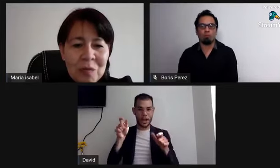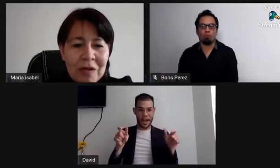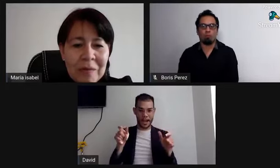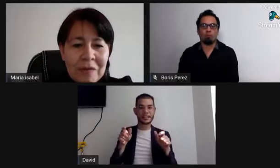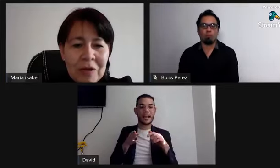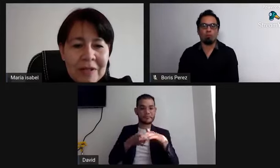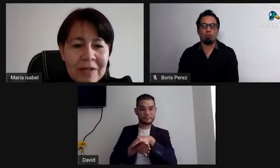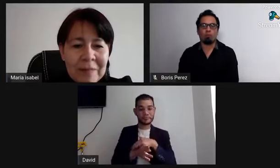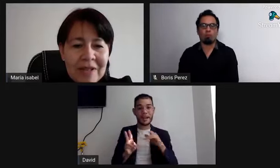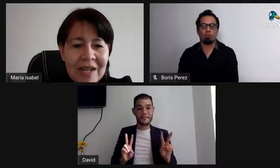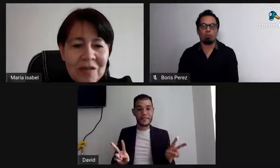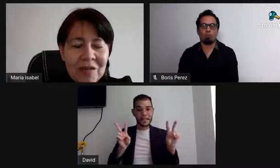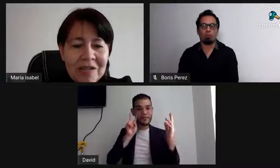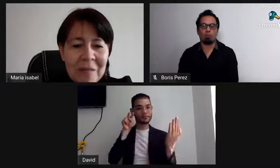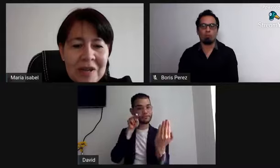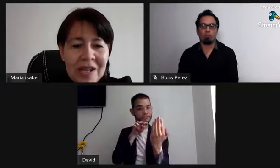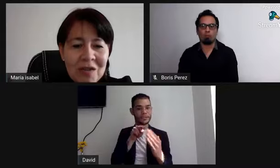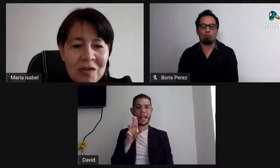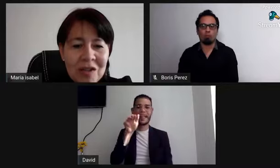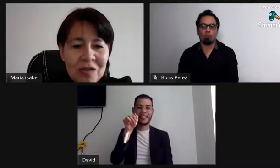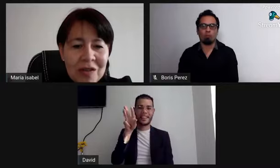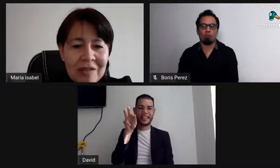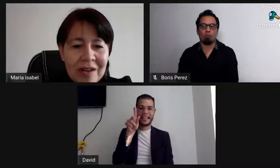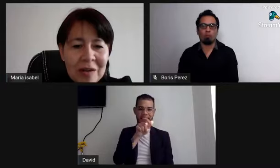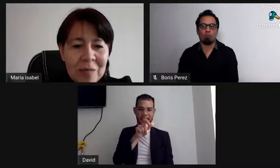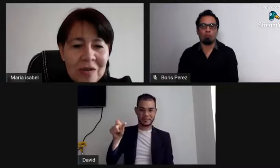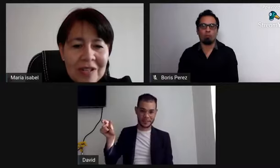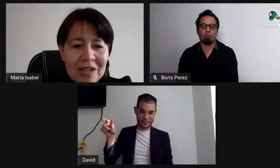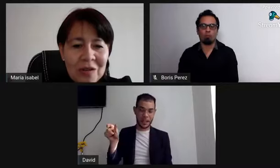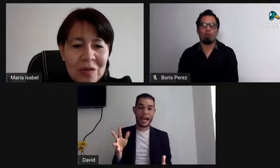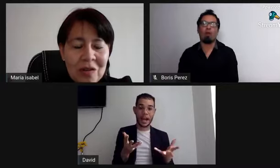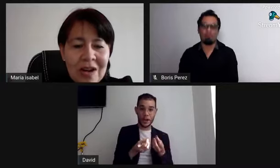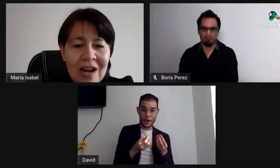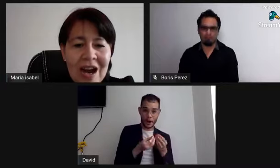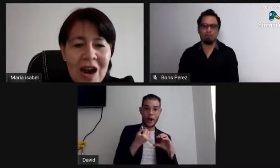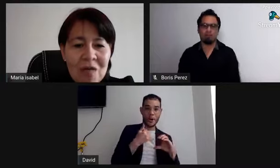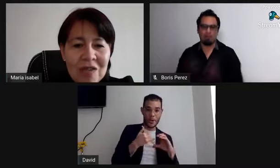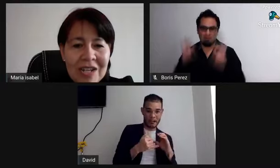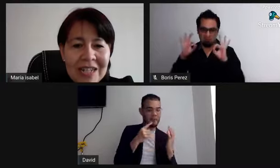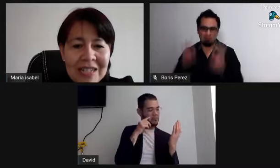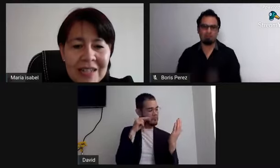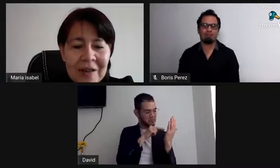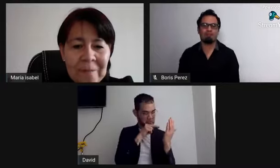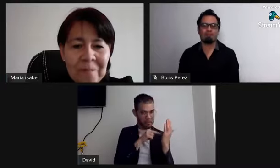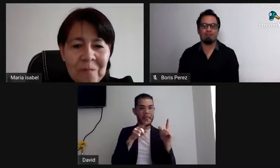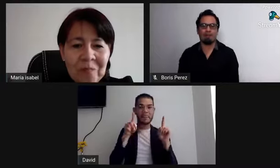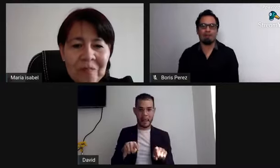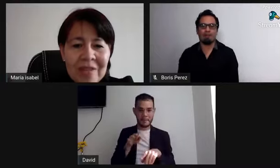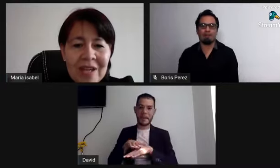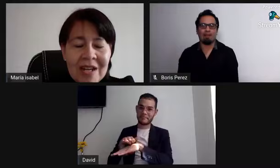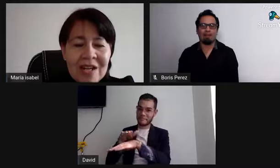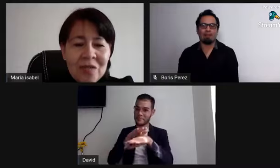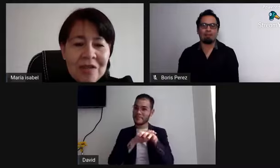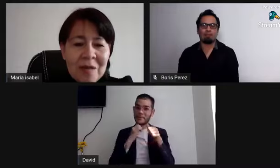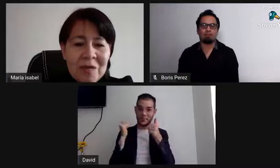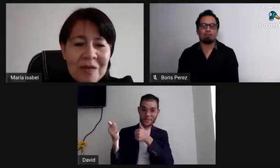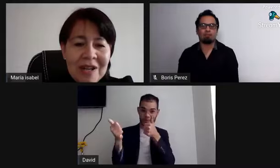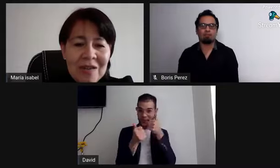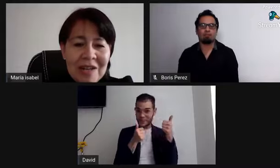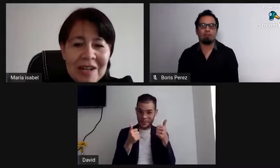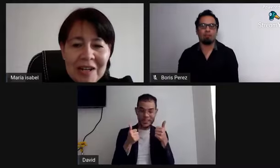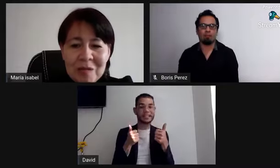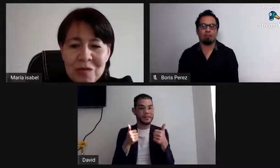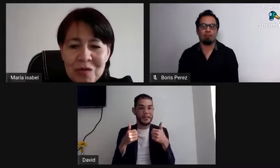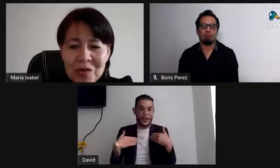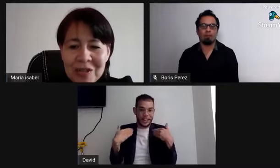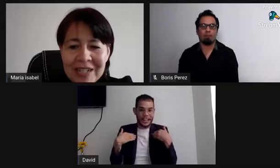y en el grupo de WhatsApp ya nos están viendo y nos están reportando audiencia. Eso está muy bien,